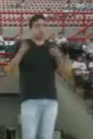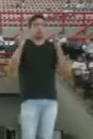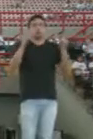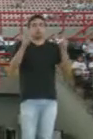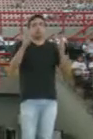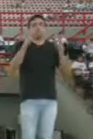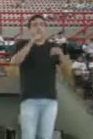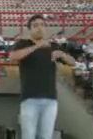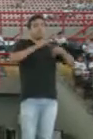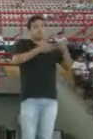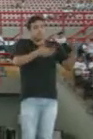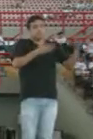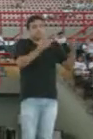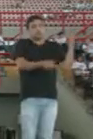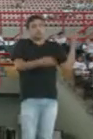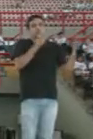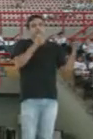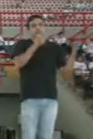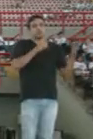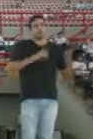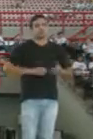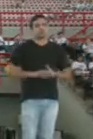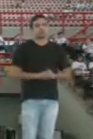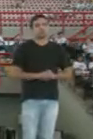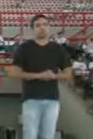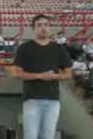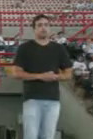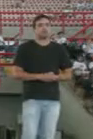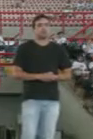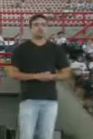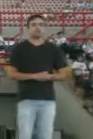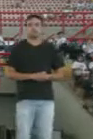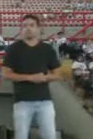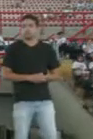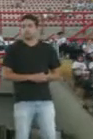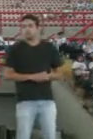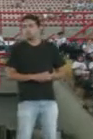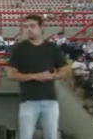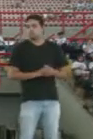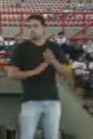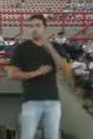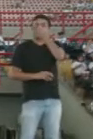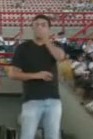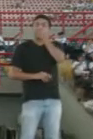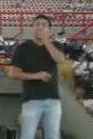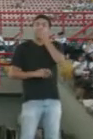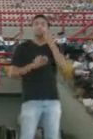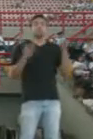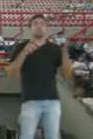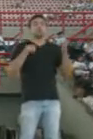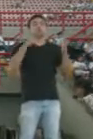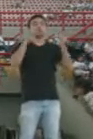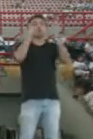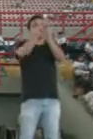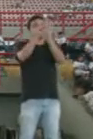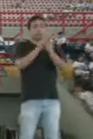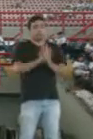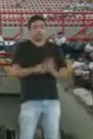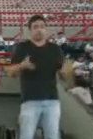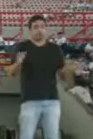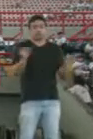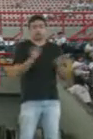jamais perderá a página. Seguindo, Agora a gente vai para as questões. Encerrado